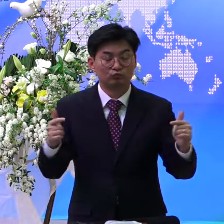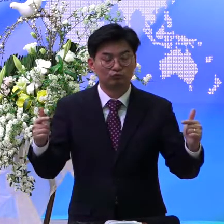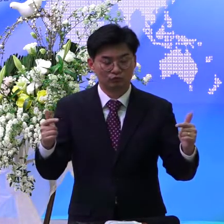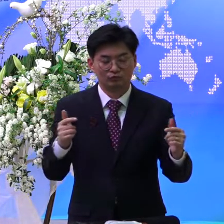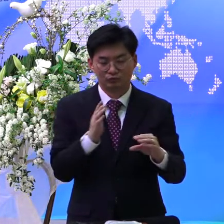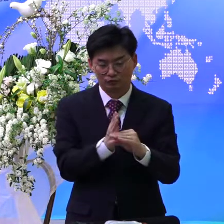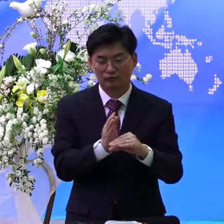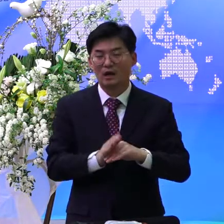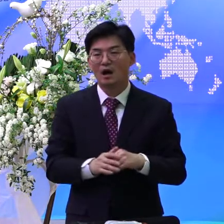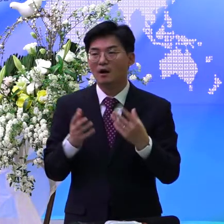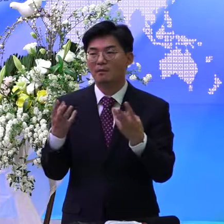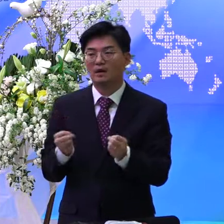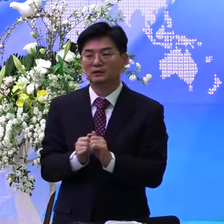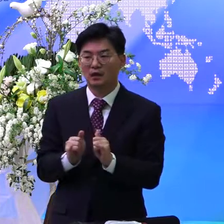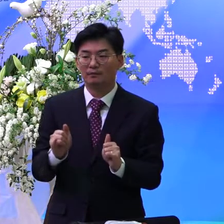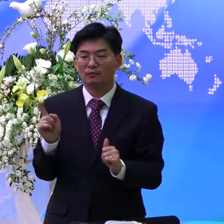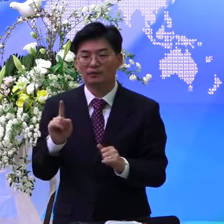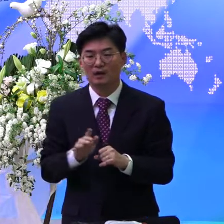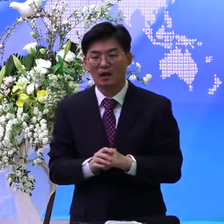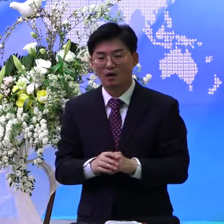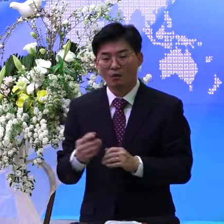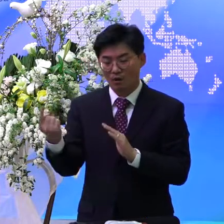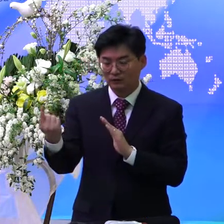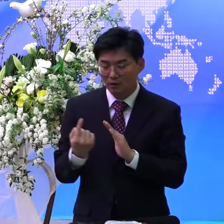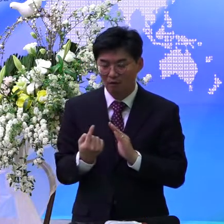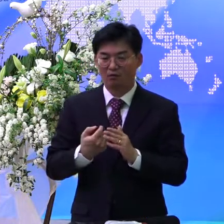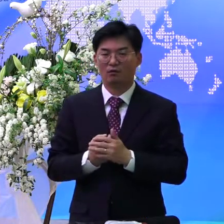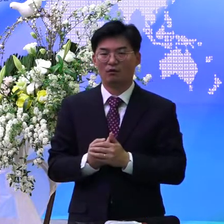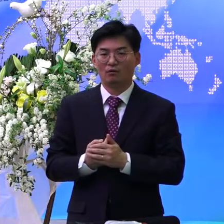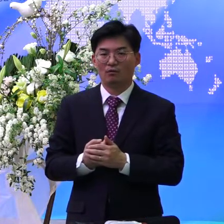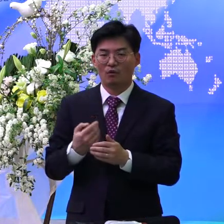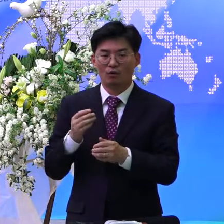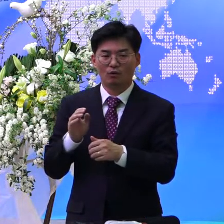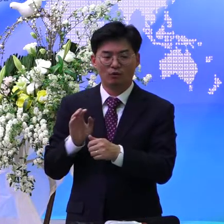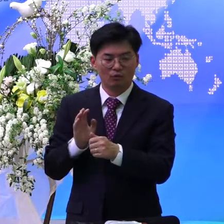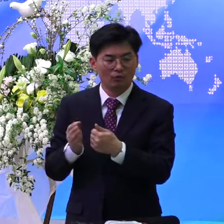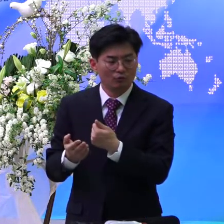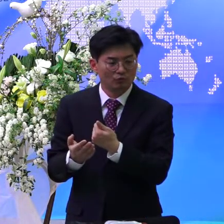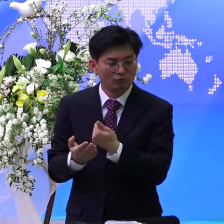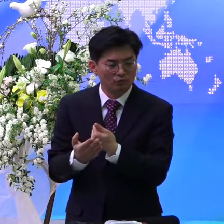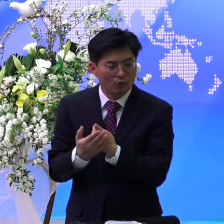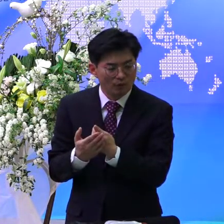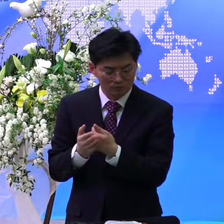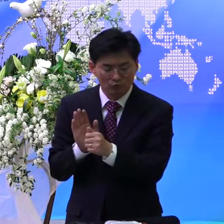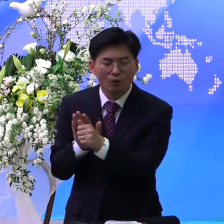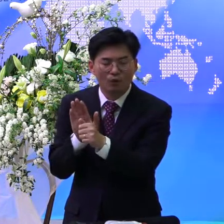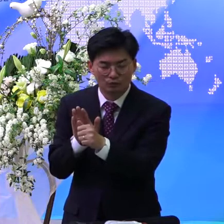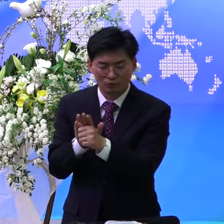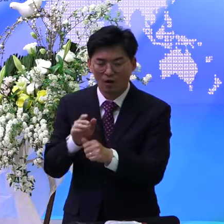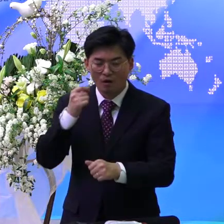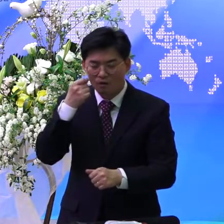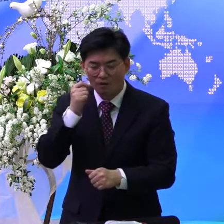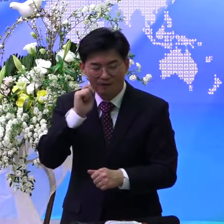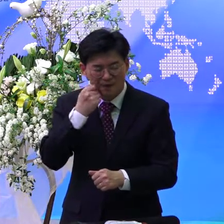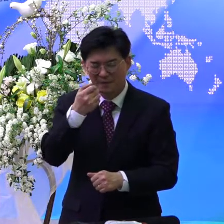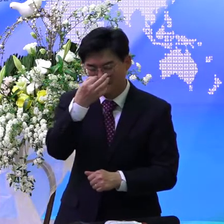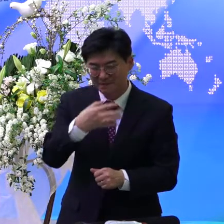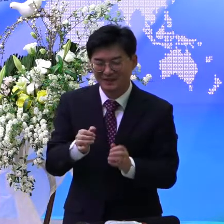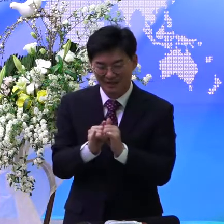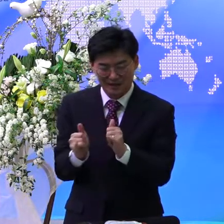이런 이야기를 듣고 많은 사람들이 찾아왔다고 합니다. 그러면 그 사연들을 듣고 정말 어렵고 도와줘야 되겠다